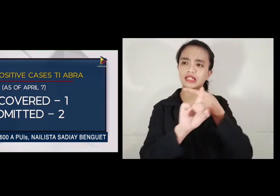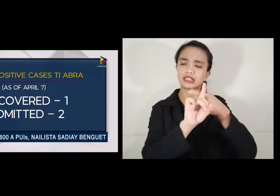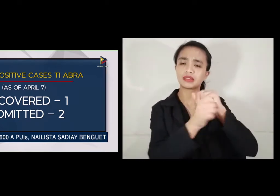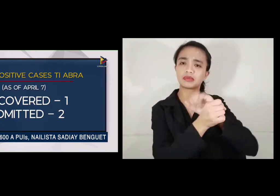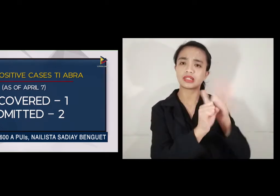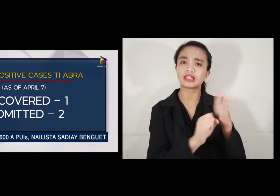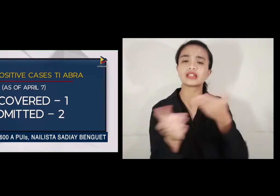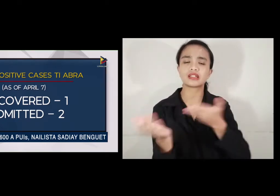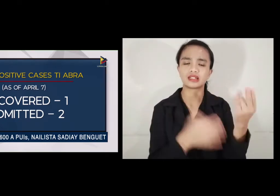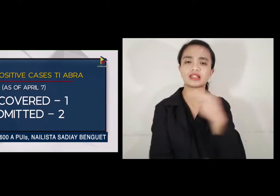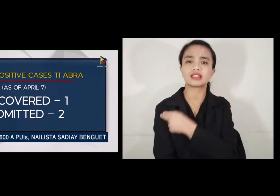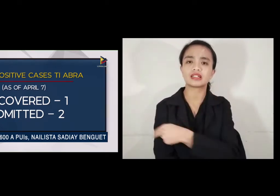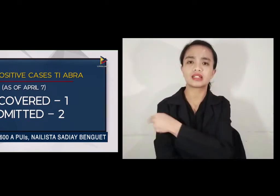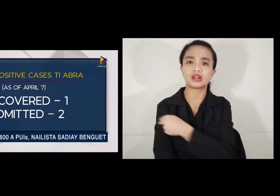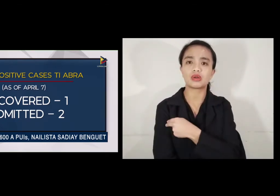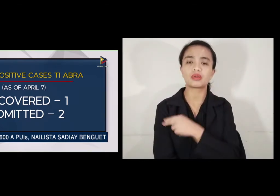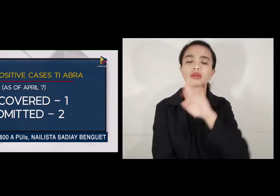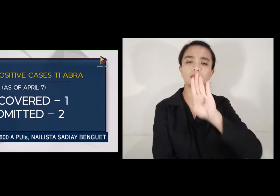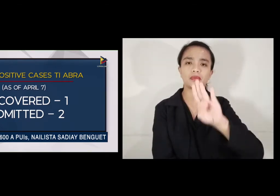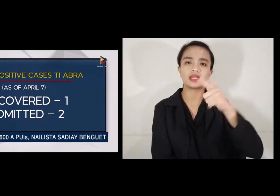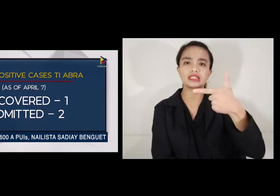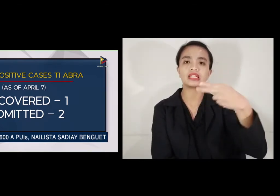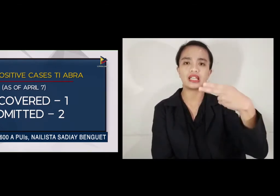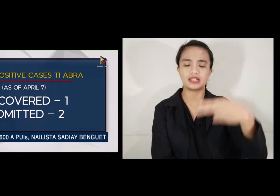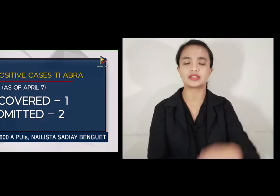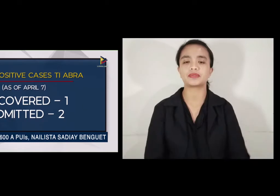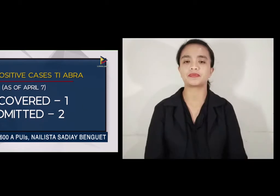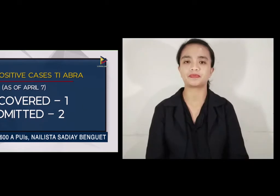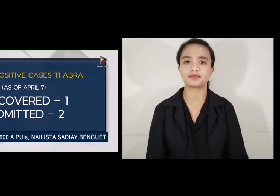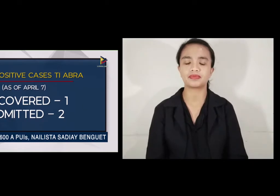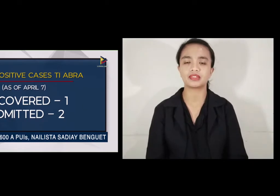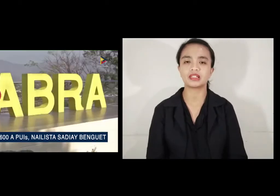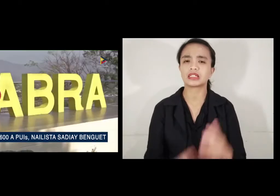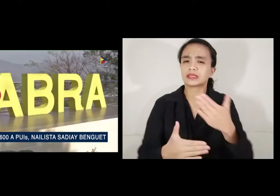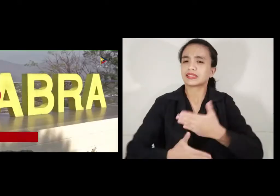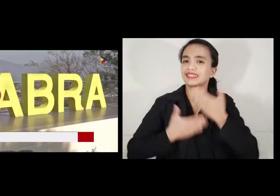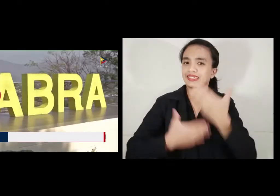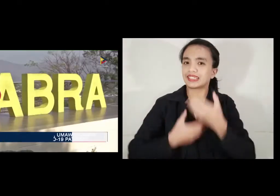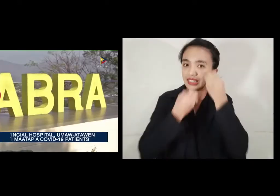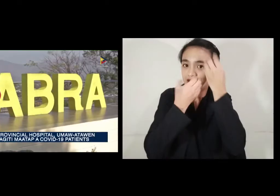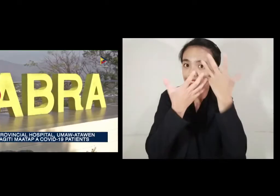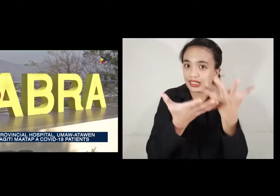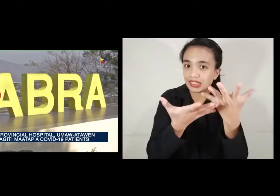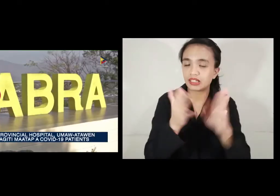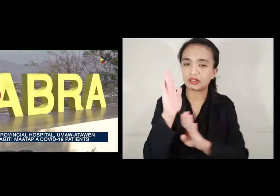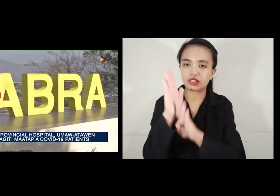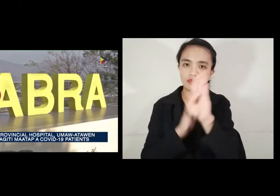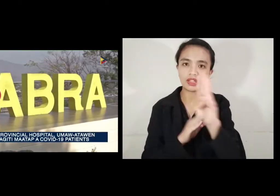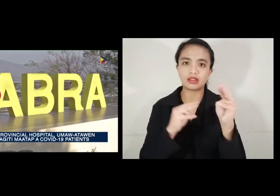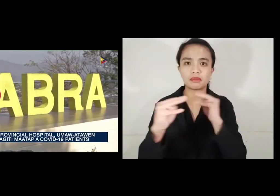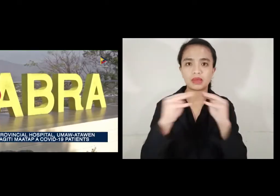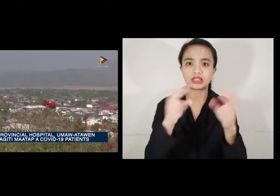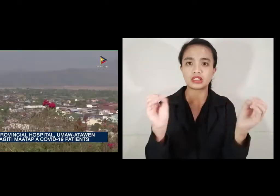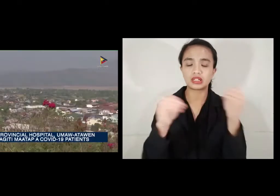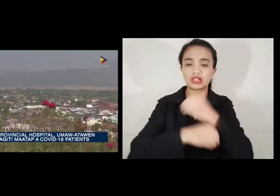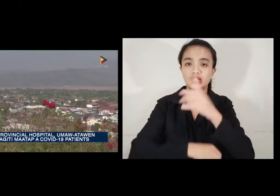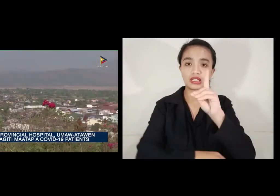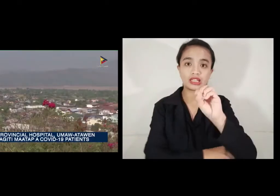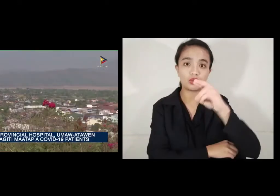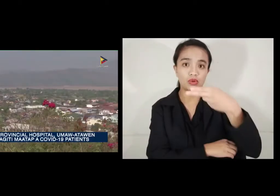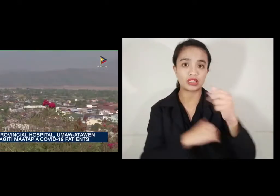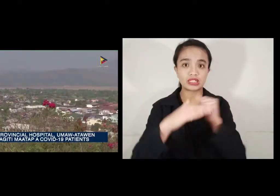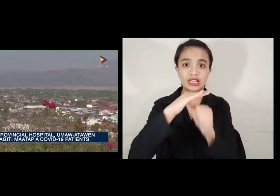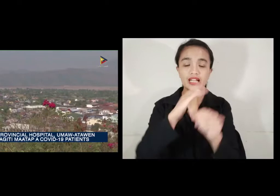case daytoy ditoy Baguio General Hospital and Medical Center. Naragsak nga impakamo ti Development and Management Officer ti DOH